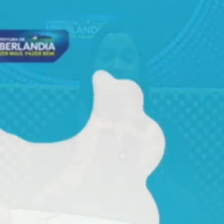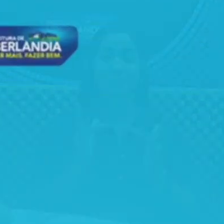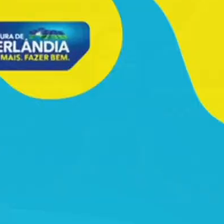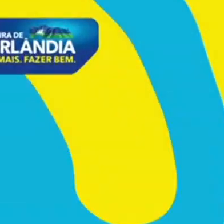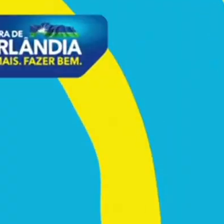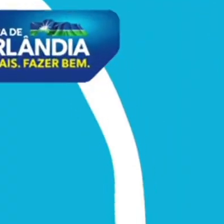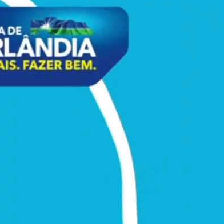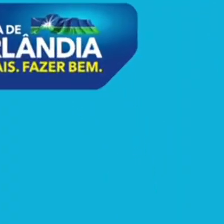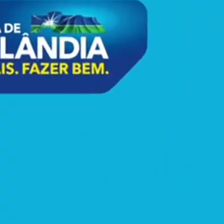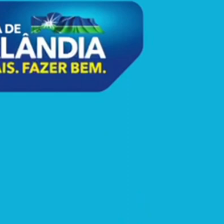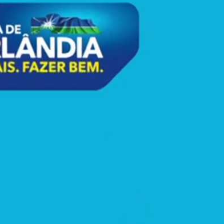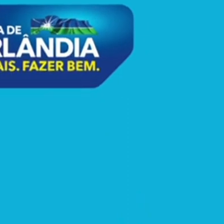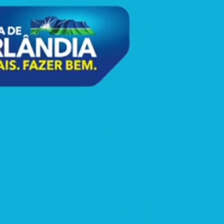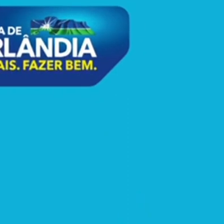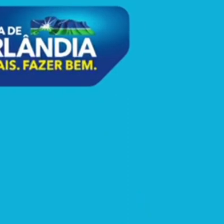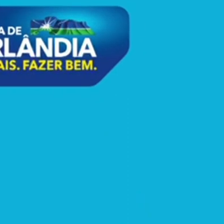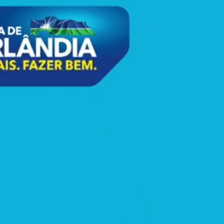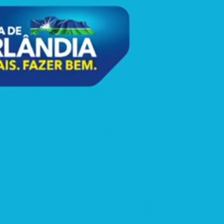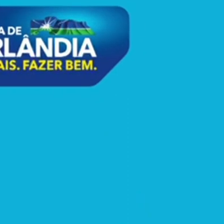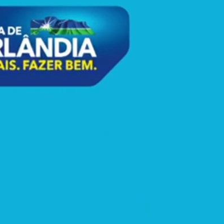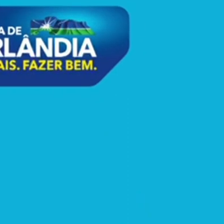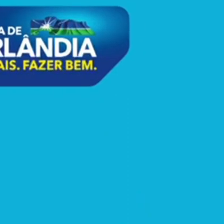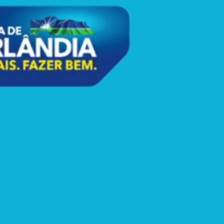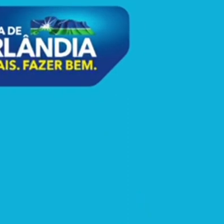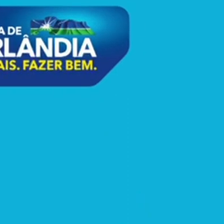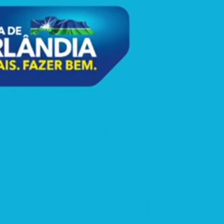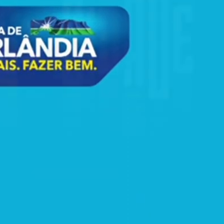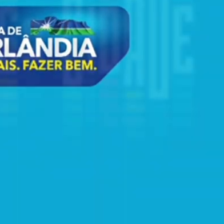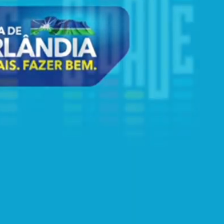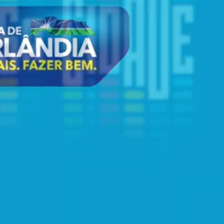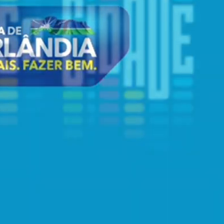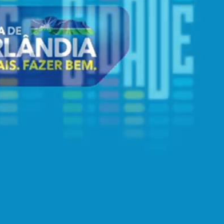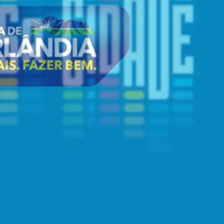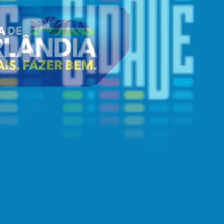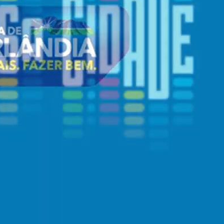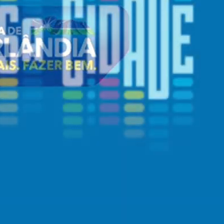conosco no portal da Prefeitura e nas redes sociais